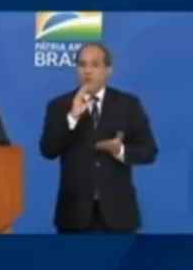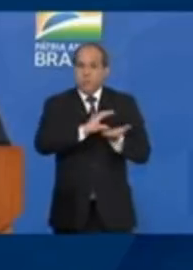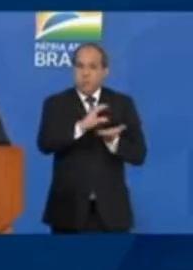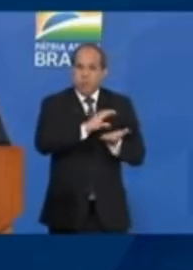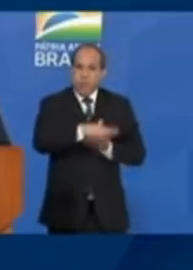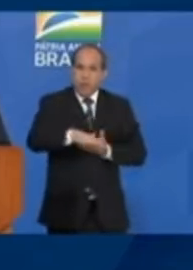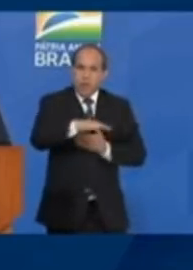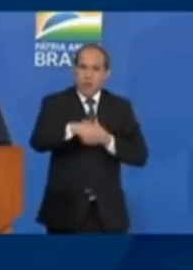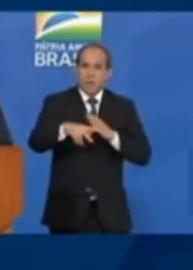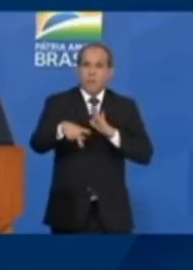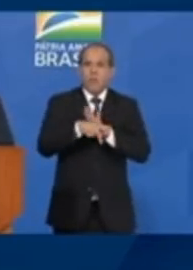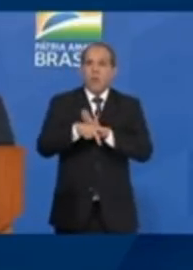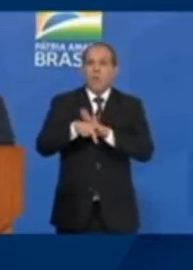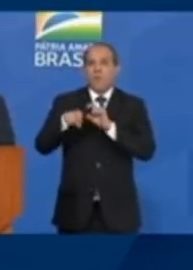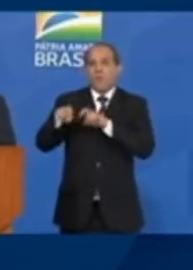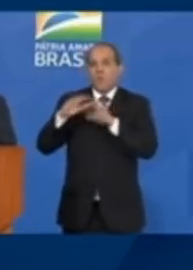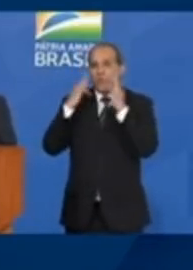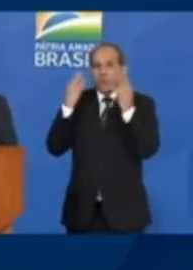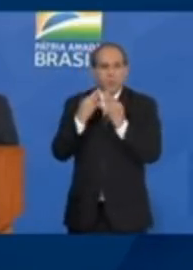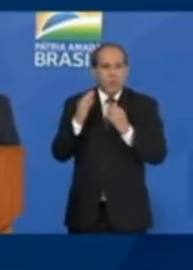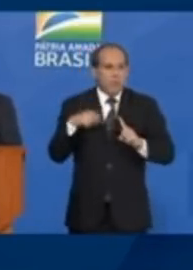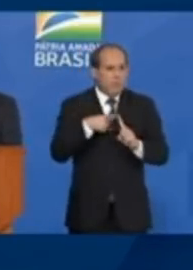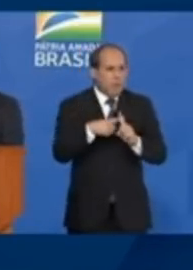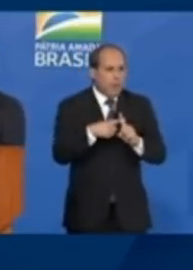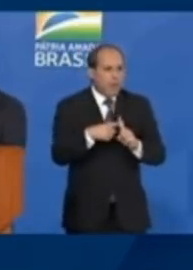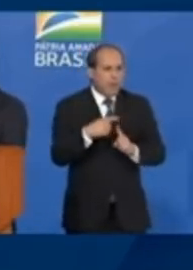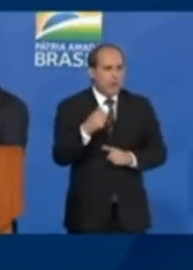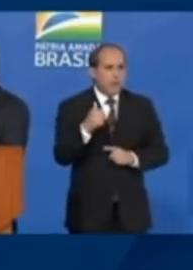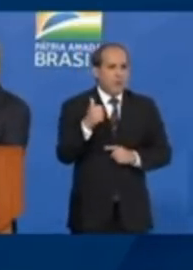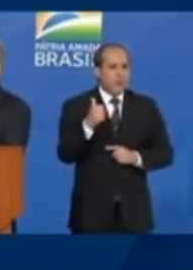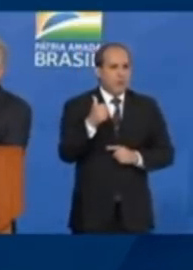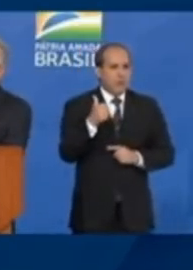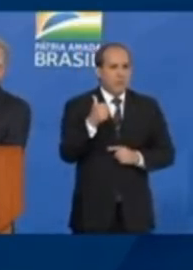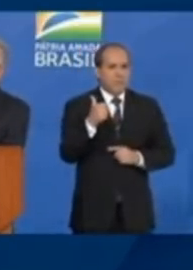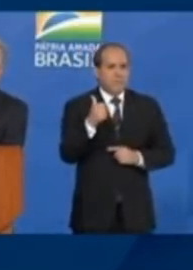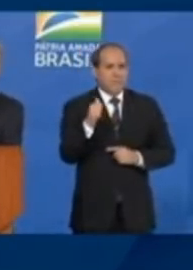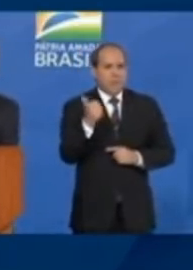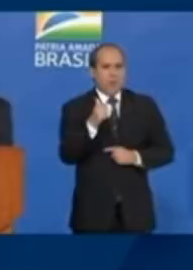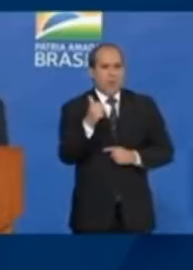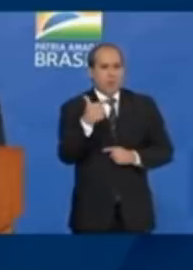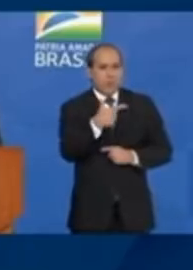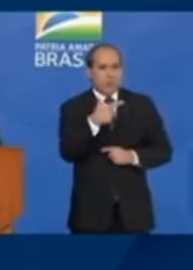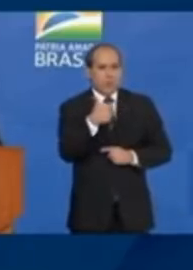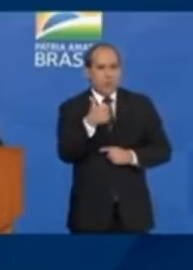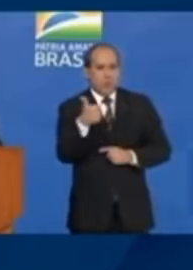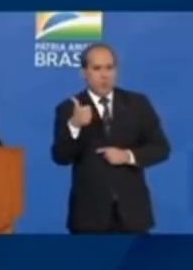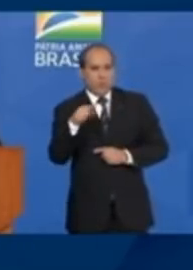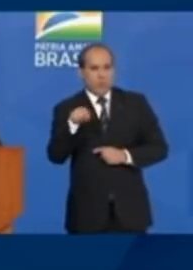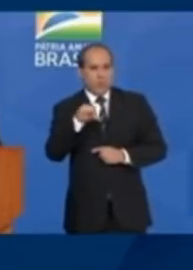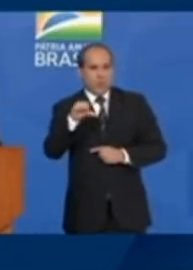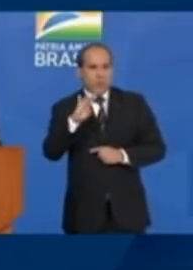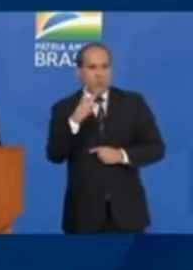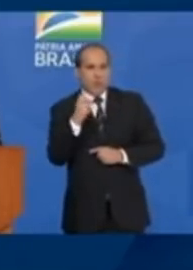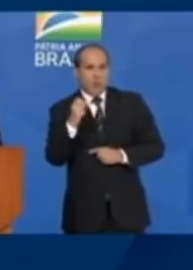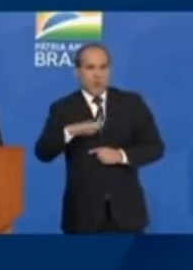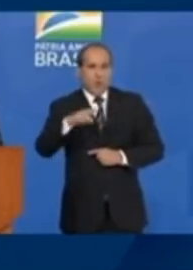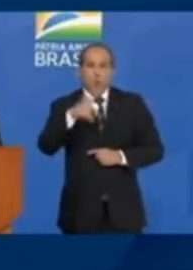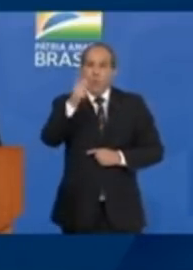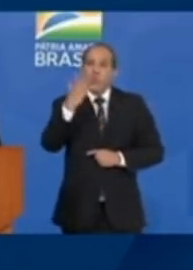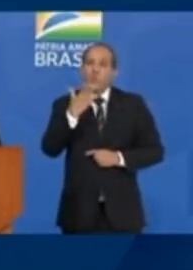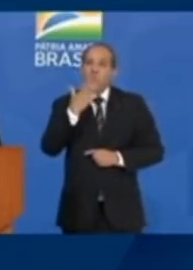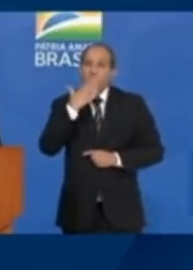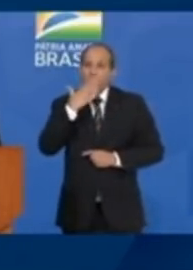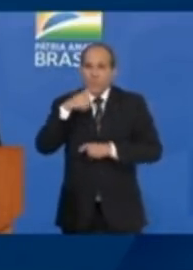montante, 177,78 bilhões serão destinados ao custeio e comercialização,